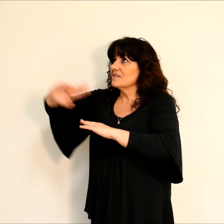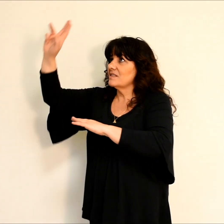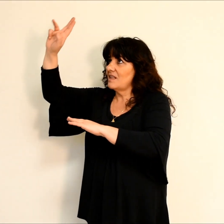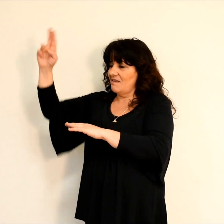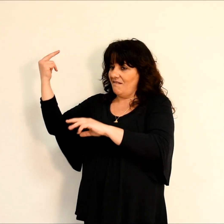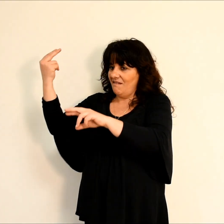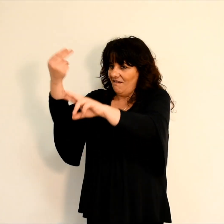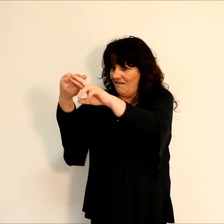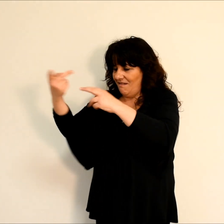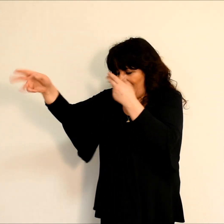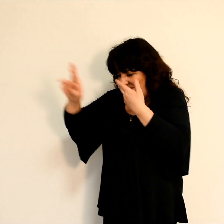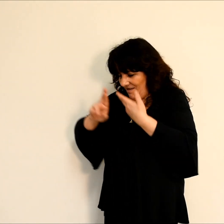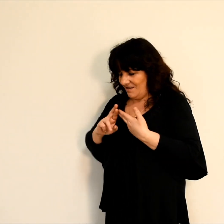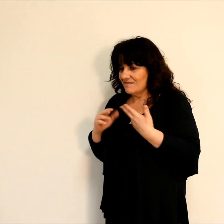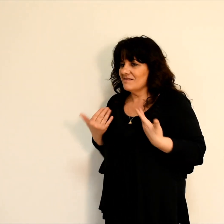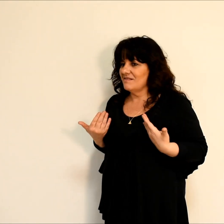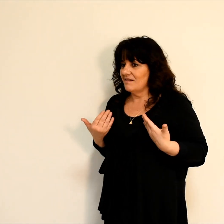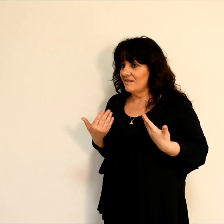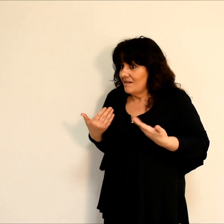Aujourd'hui, le Seigneur t'avait livré entre mes mains.